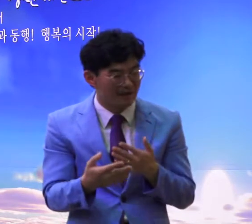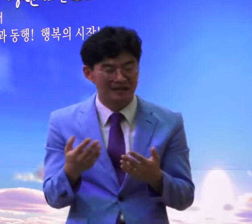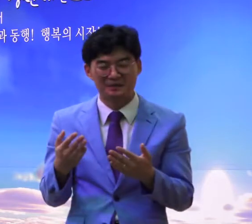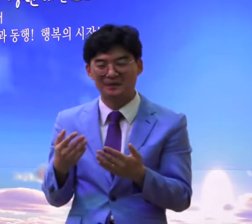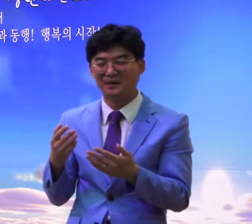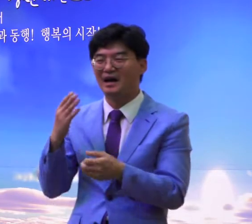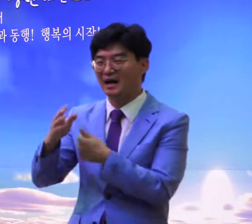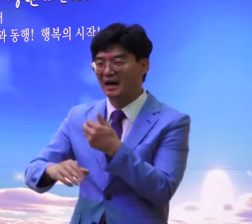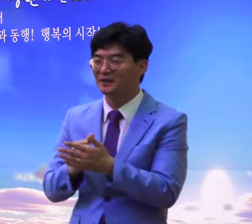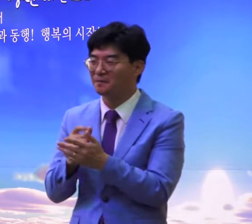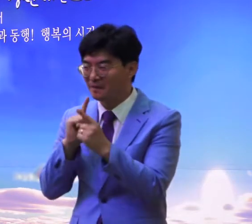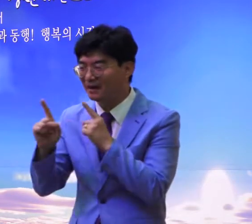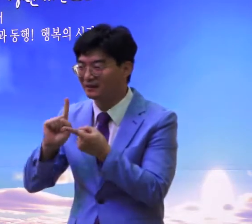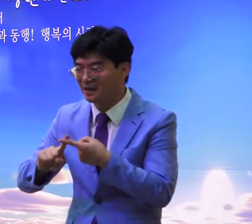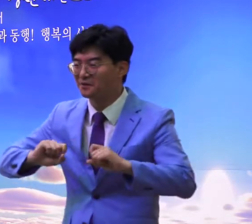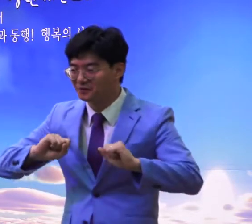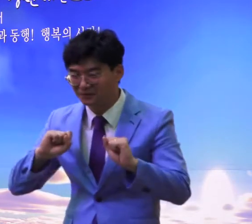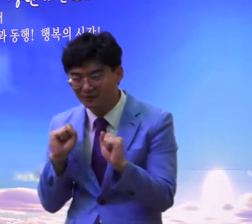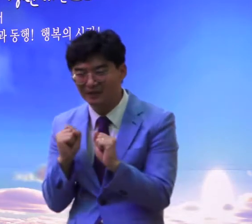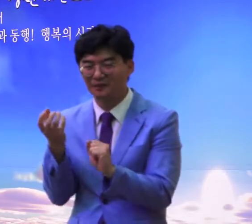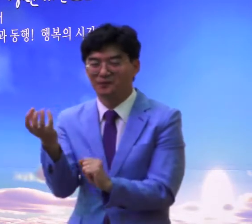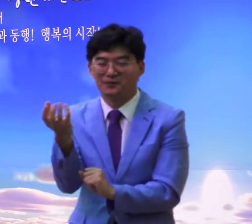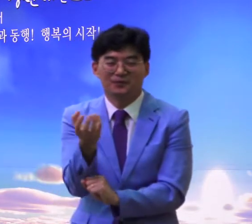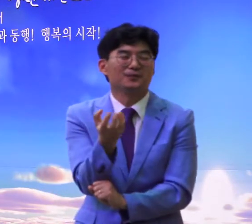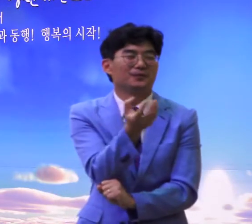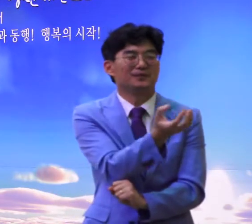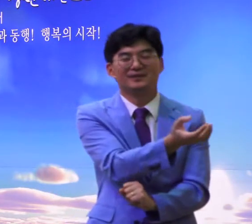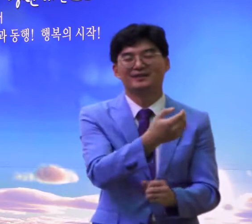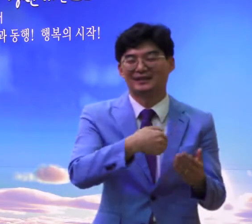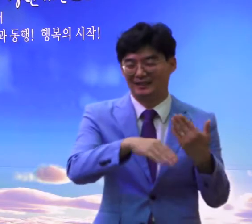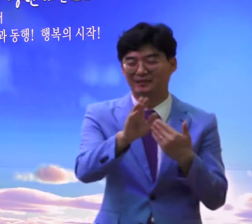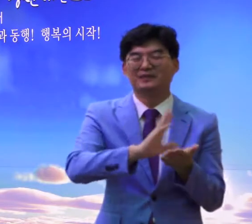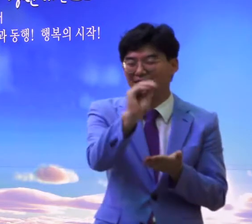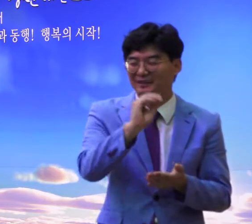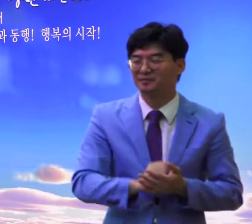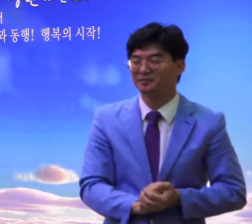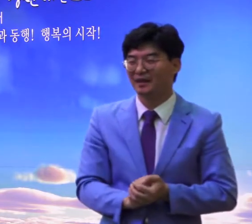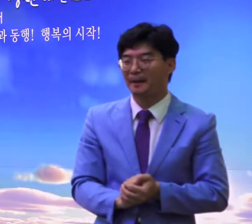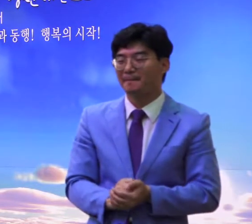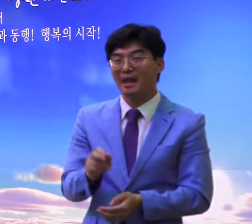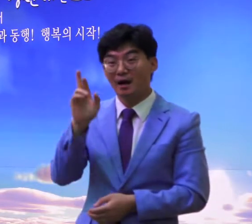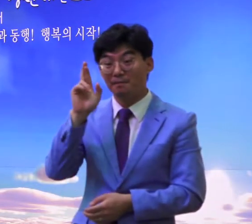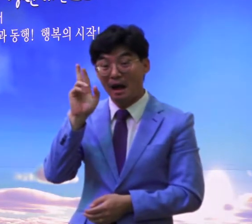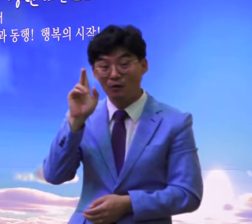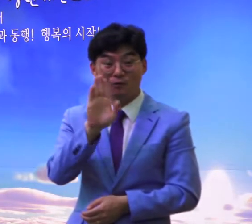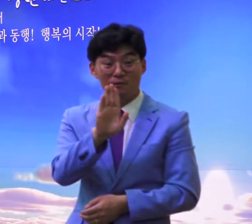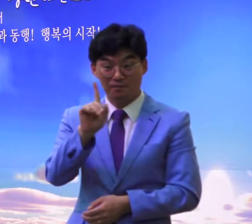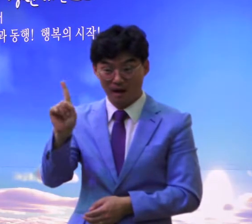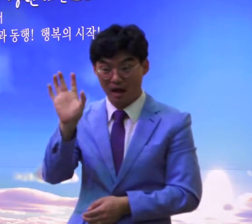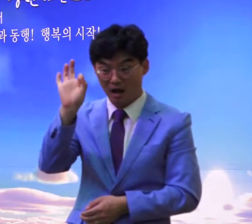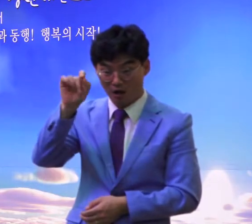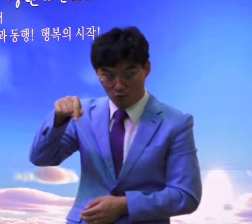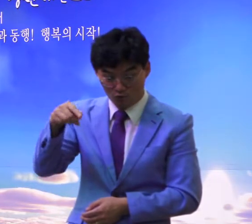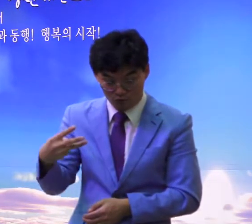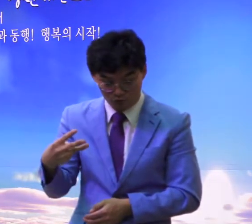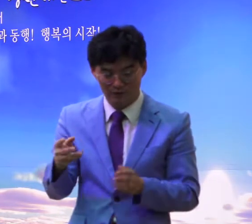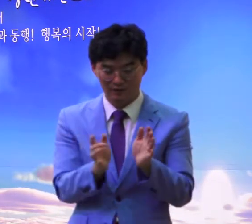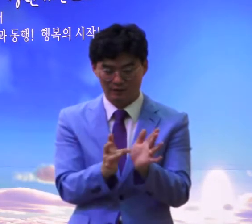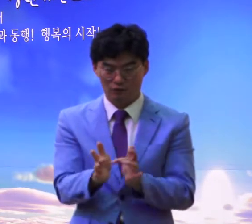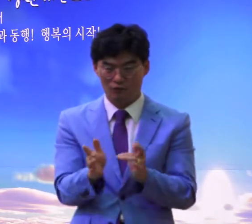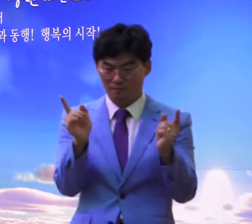신약 성경에 보면 사도 바울은 어땠습니까? 사도 바울은 예수님을 만나고 3번의 전도